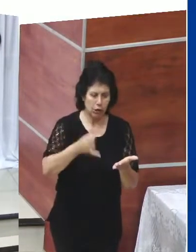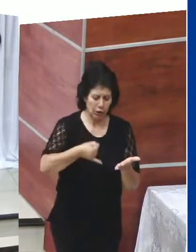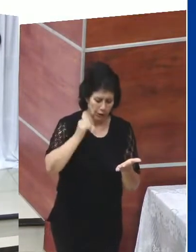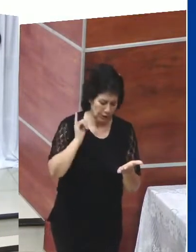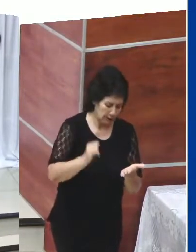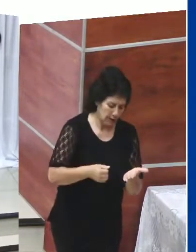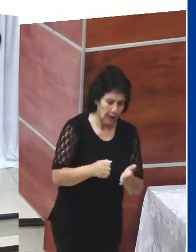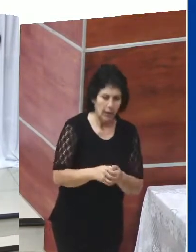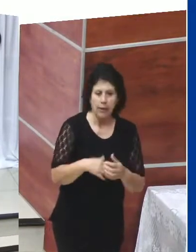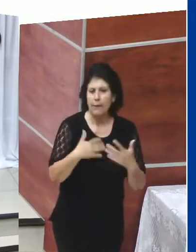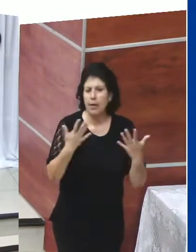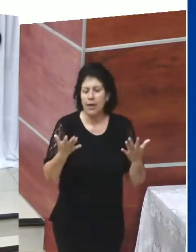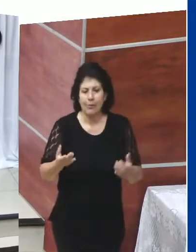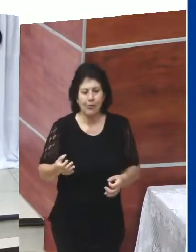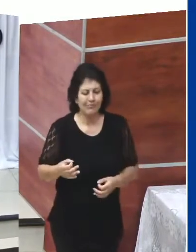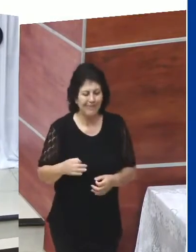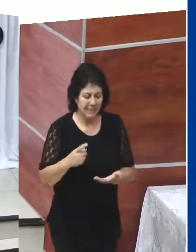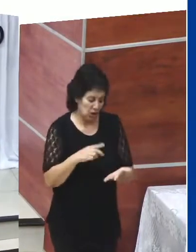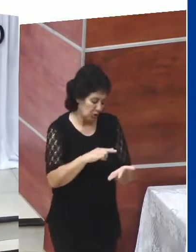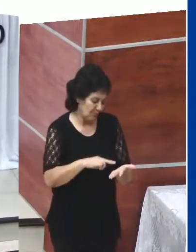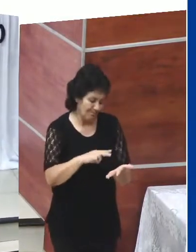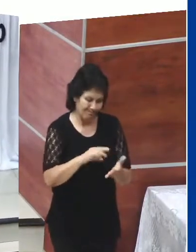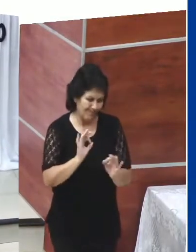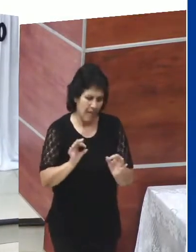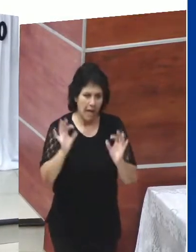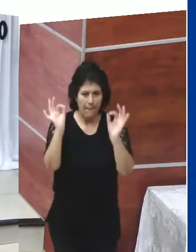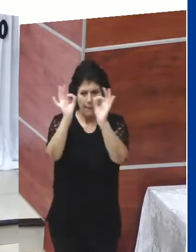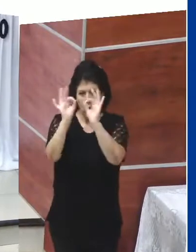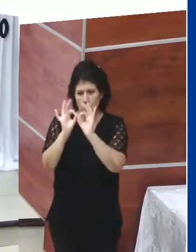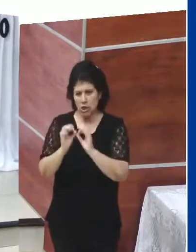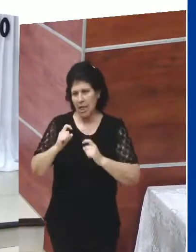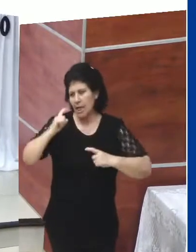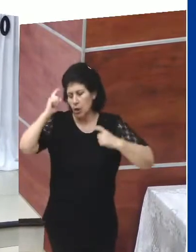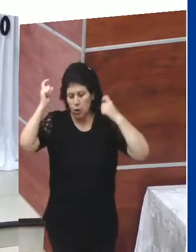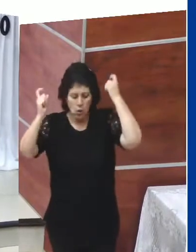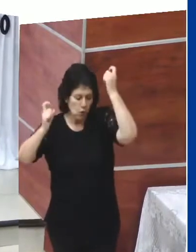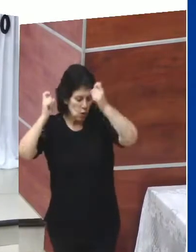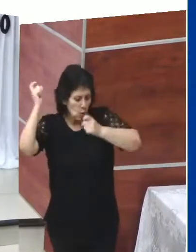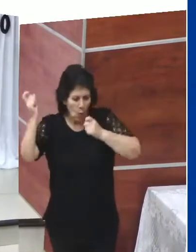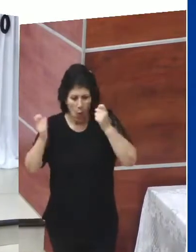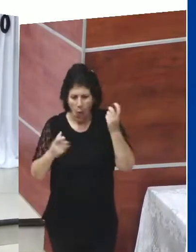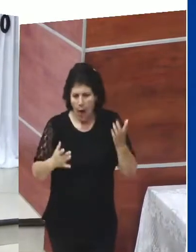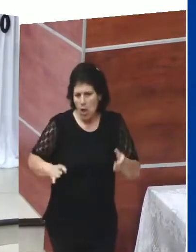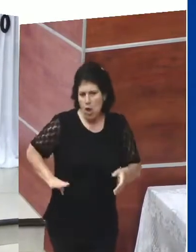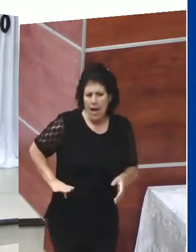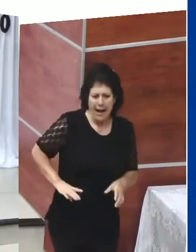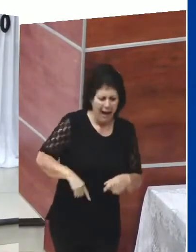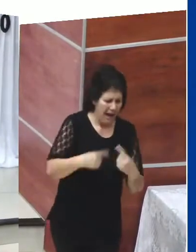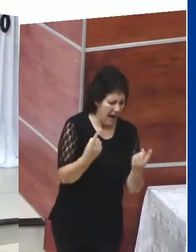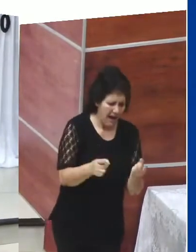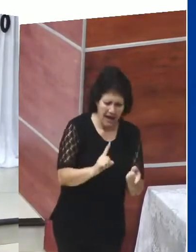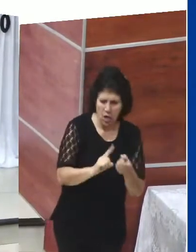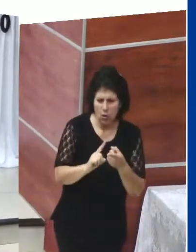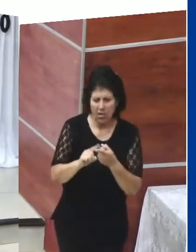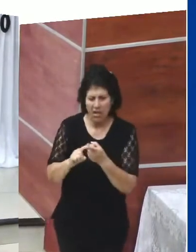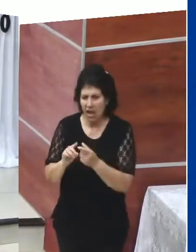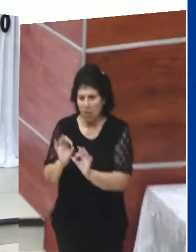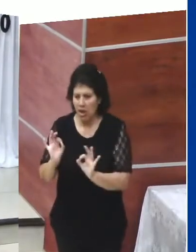El desastre en mi vida, en mis proyectos, en mis sueños, en mis ambiciones, en mis relaciones.